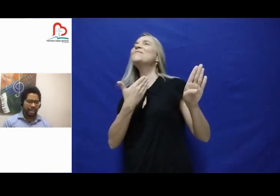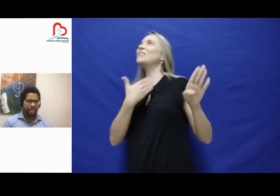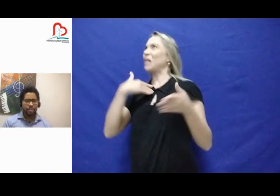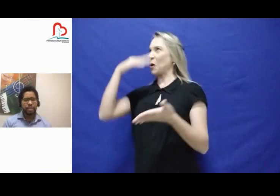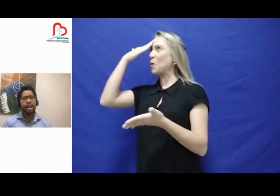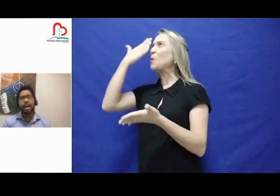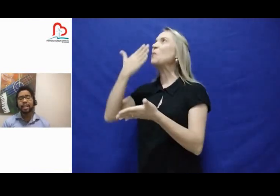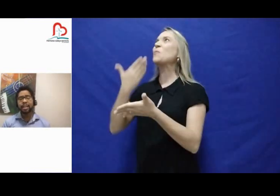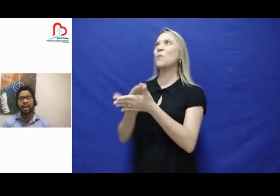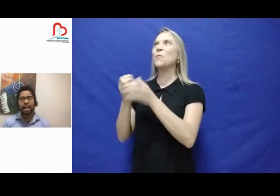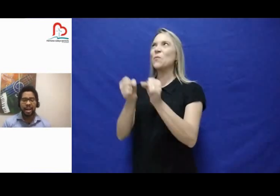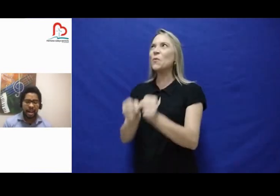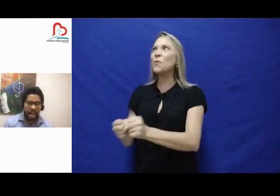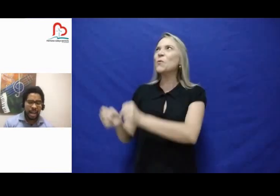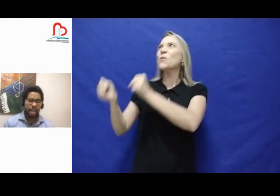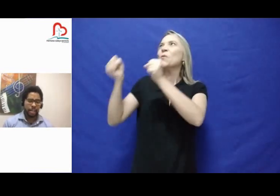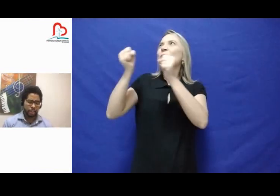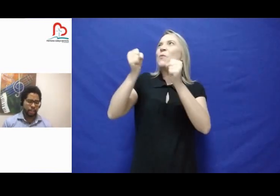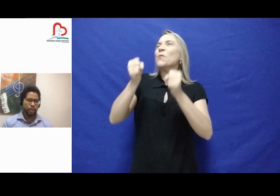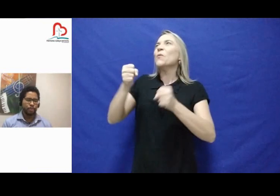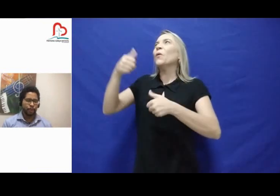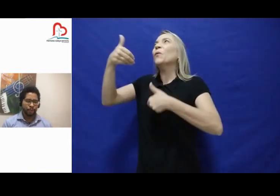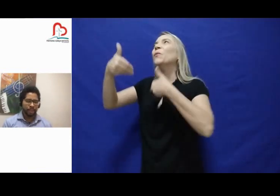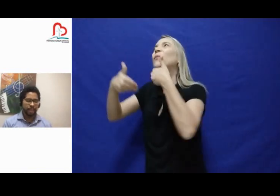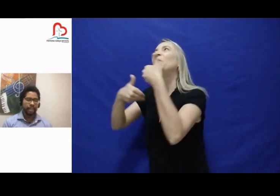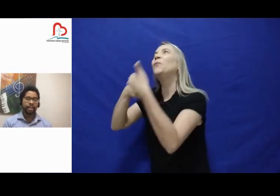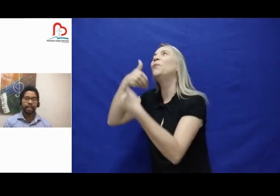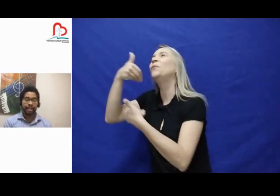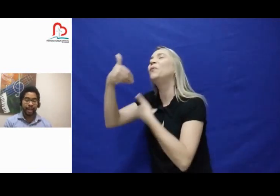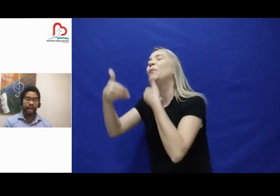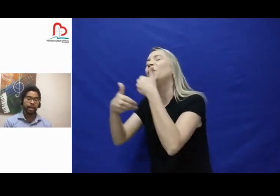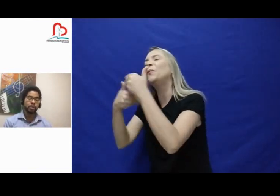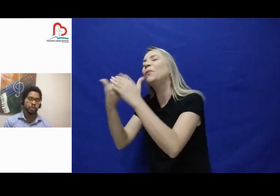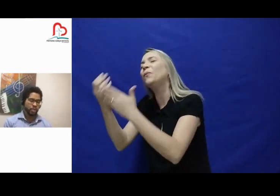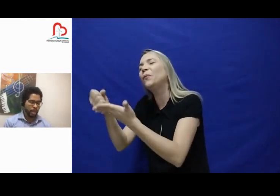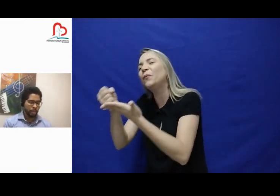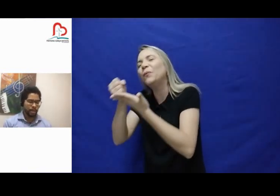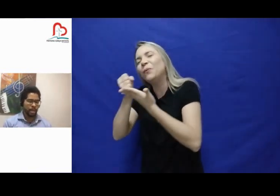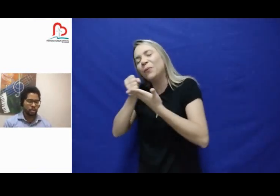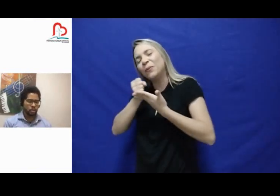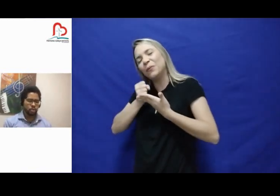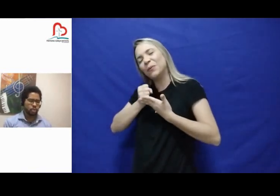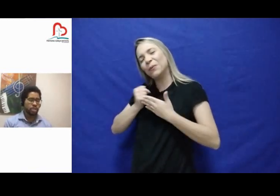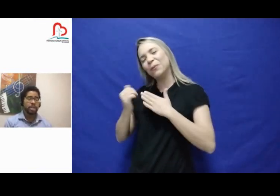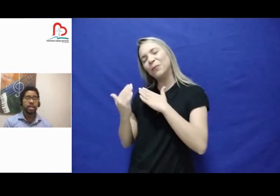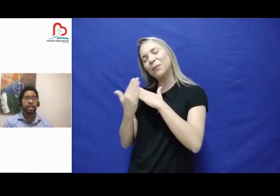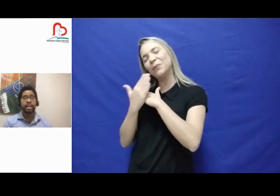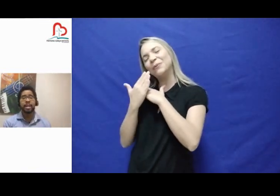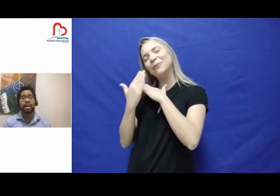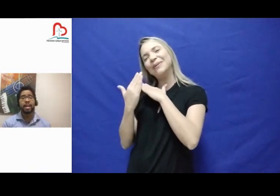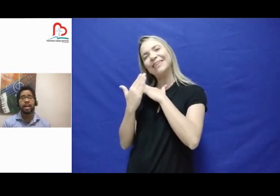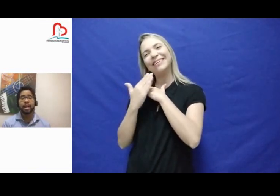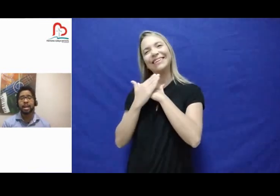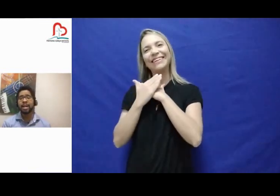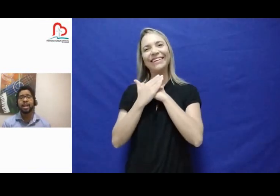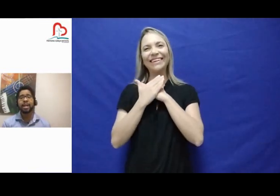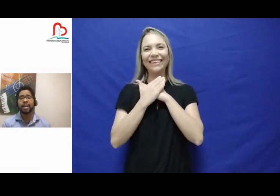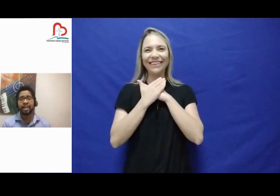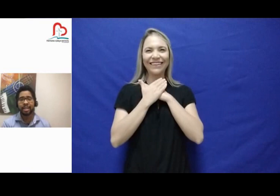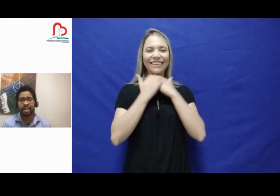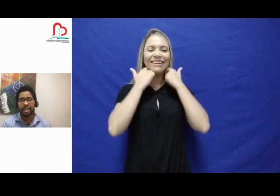poderá livrá-la. Seu poder eterno sempre a